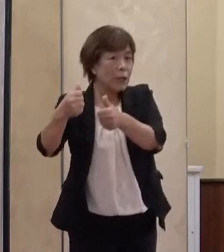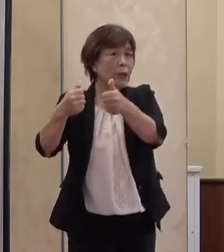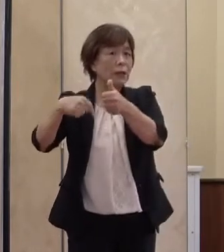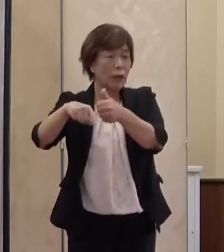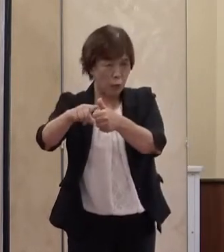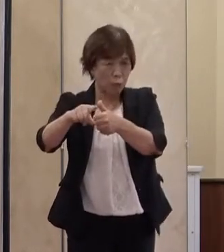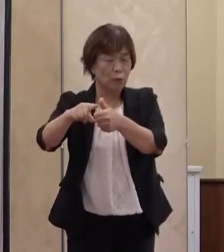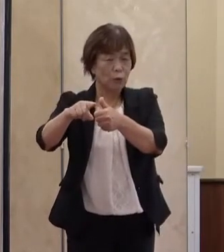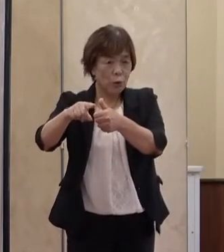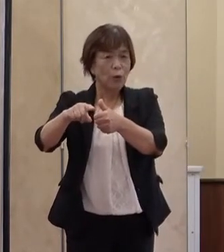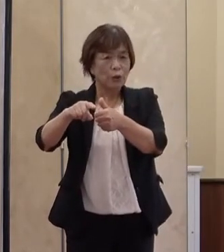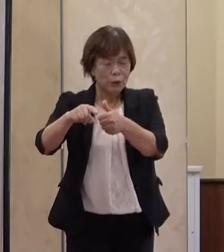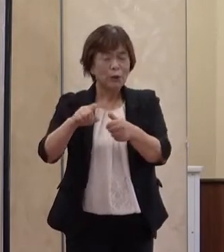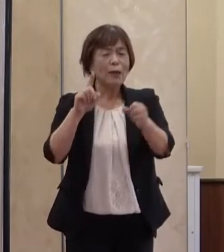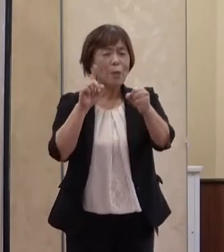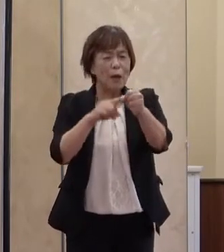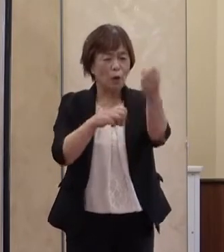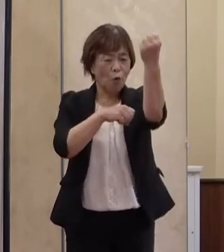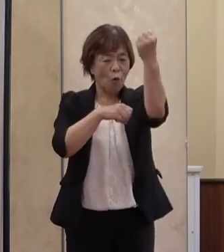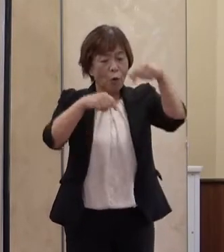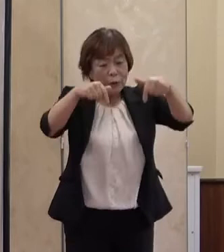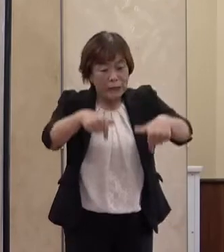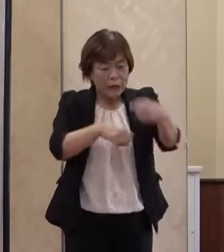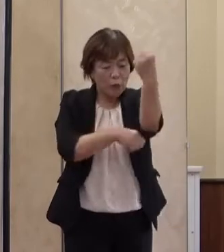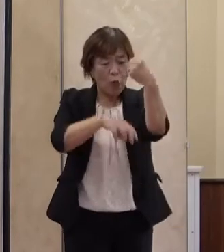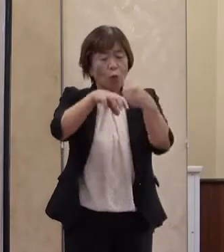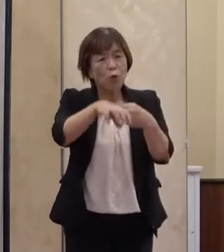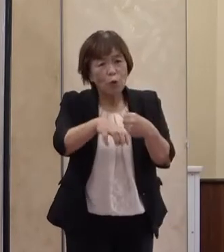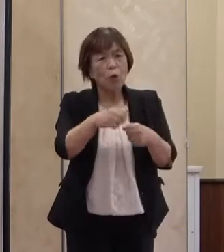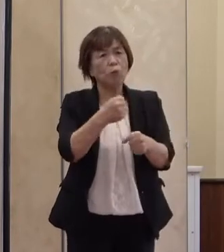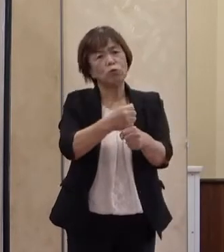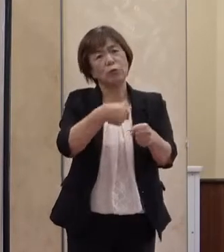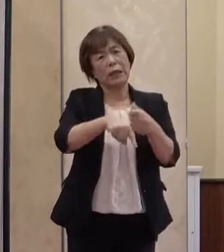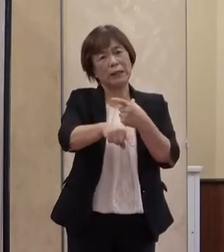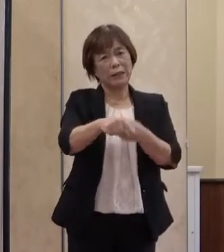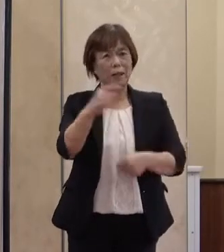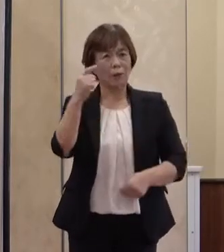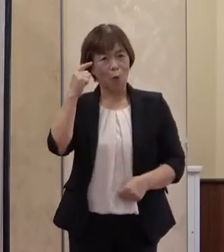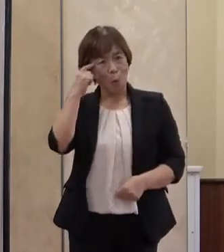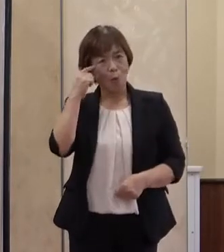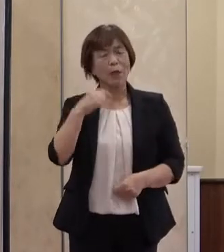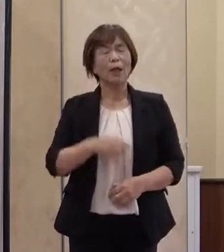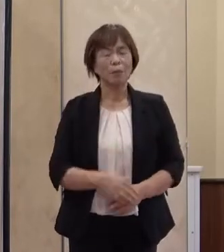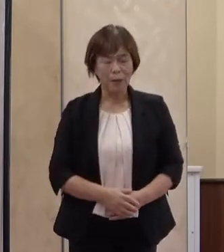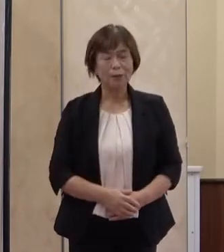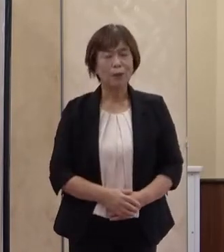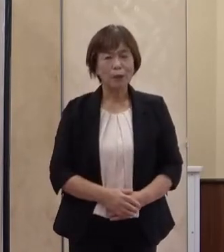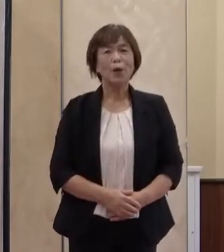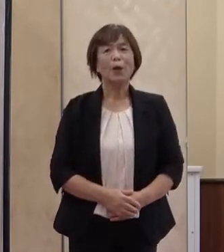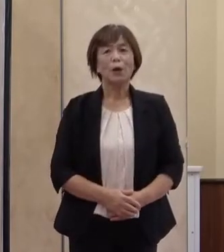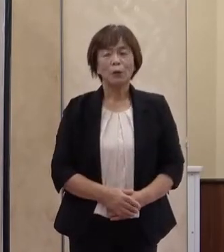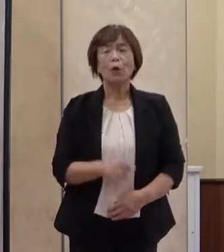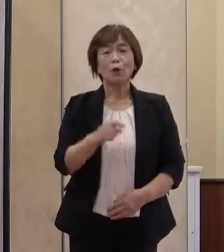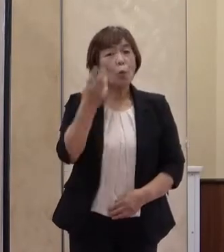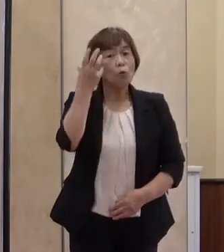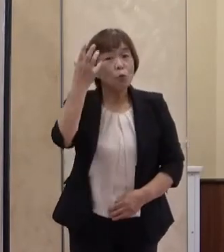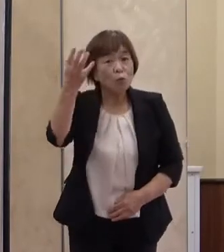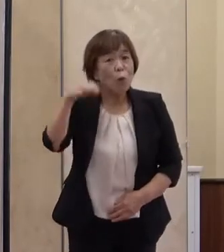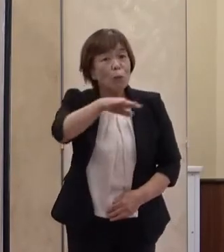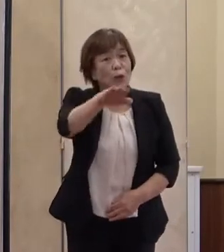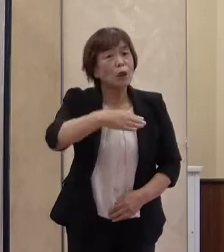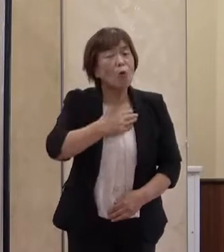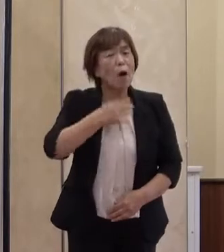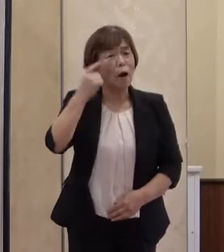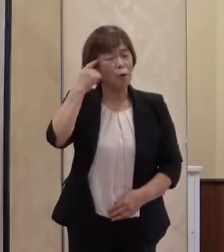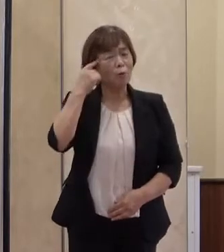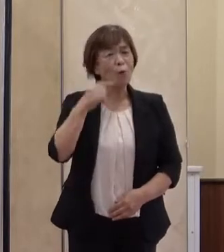らいの西の拠点というのを目指したいと思います。だから想像して、本当に想像してもらったら分かるんですけど、これなんで